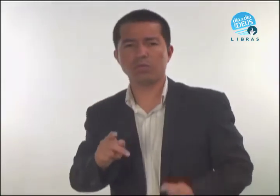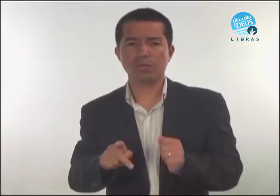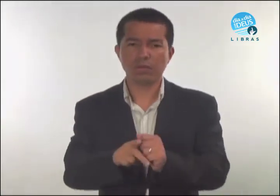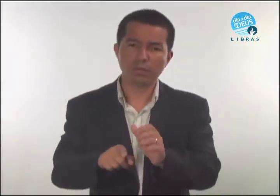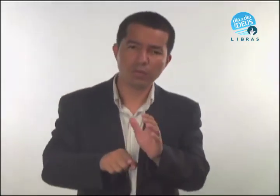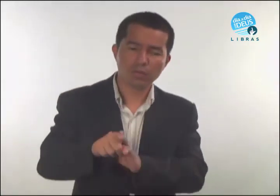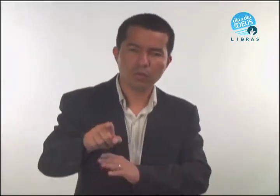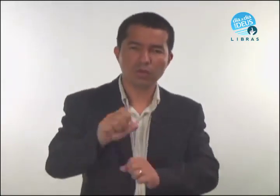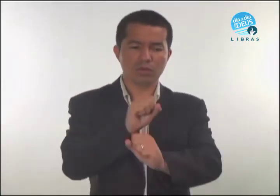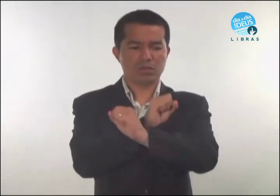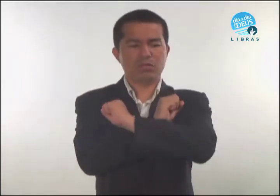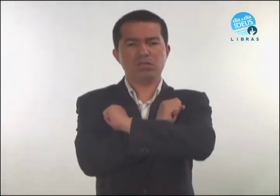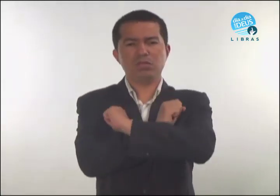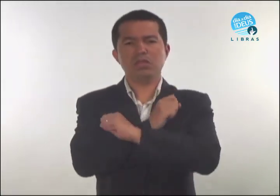Ou quando ele perguntou para Safira: